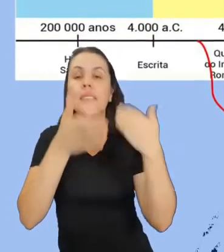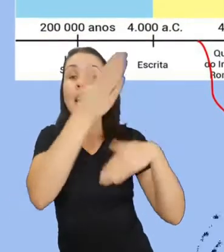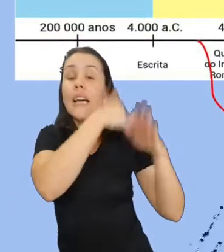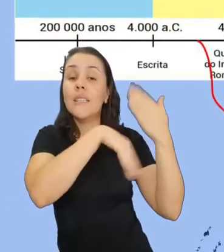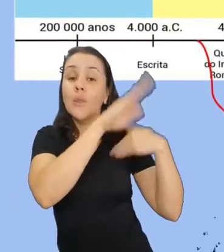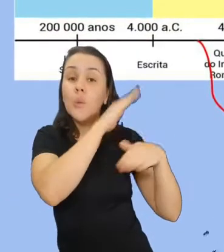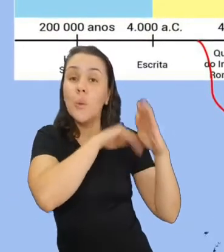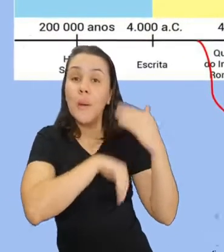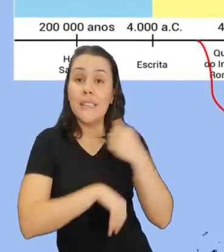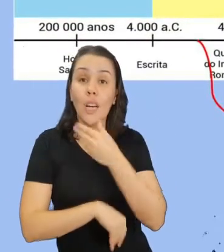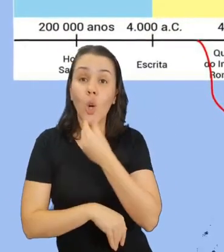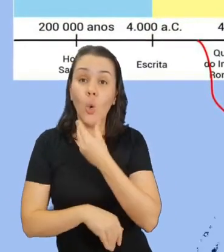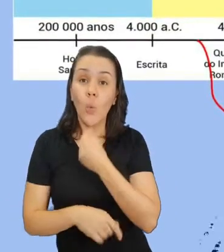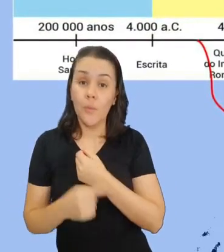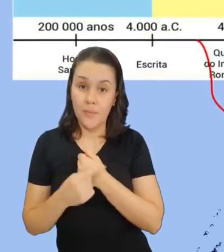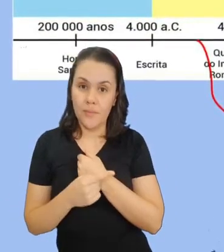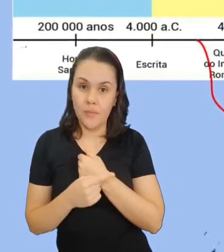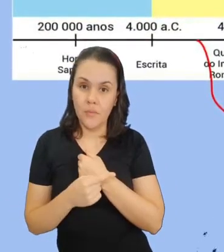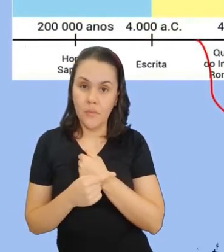Aristóteles. Agora veja a linha do tempo.